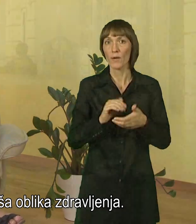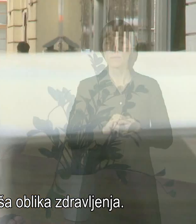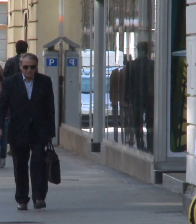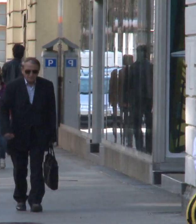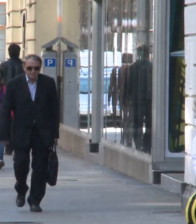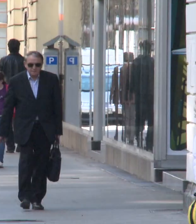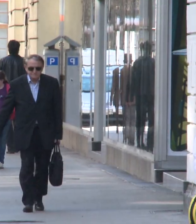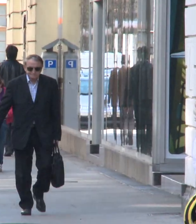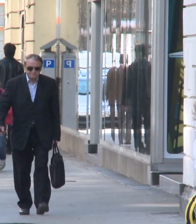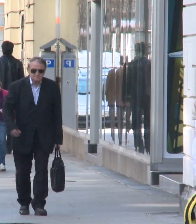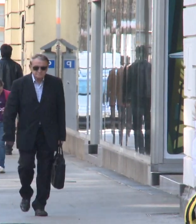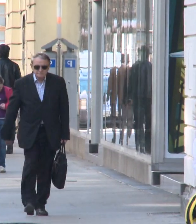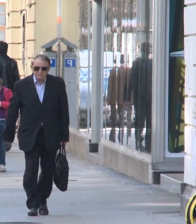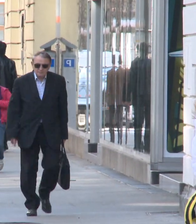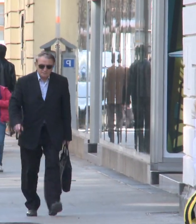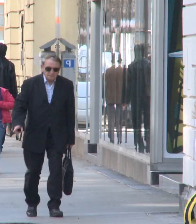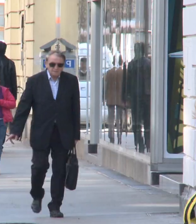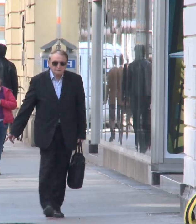zdravljenja.